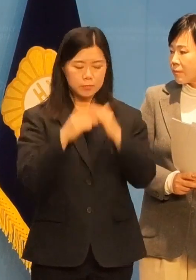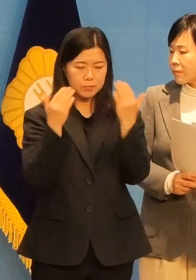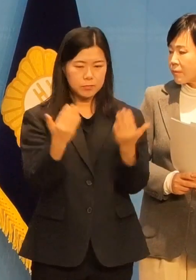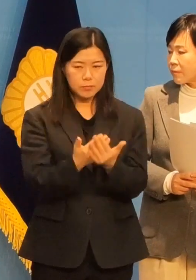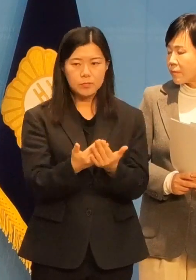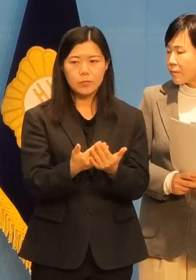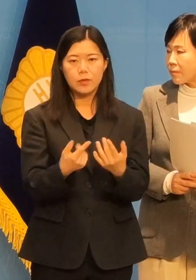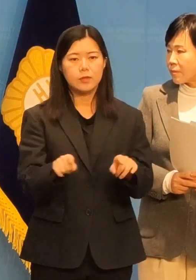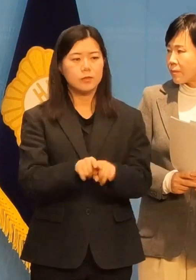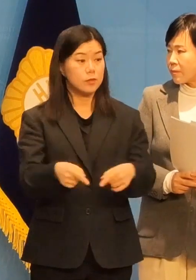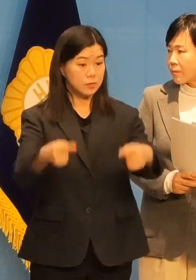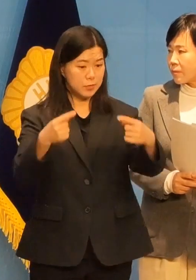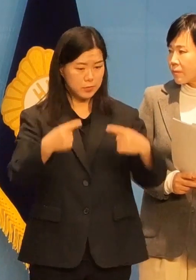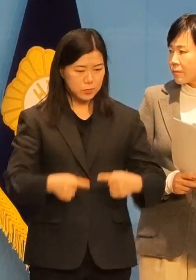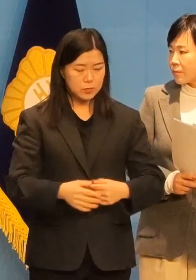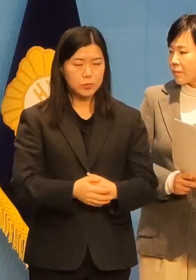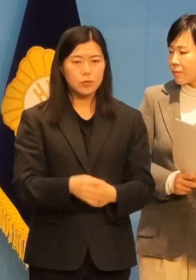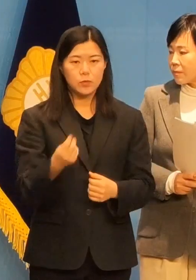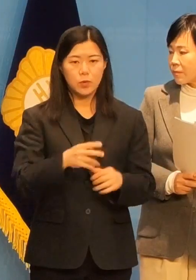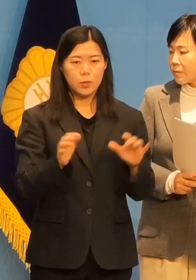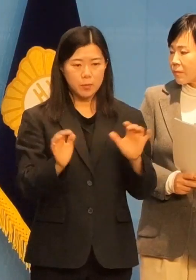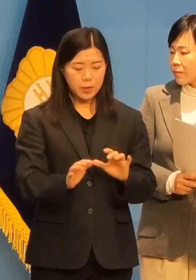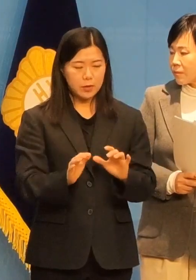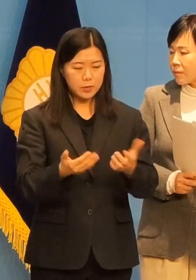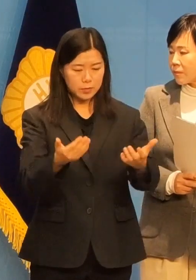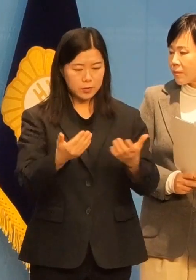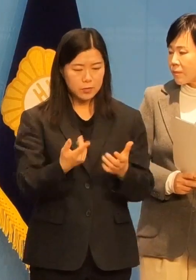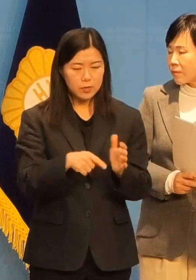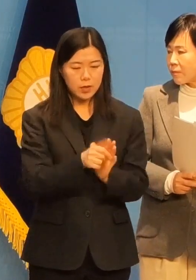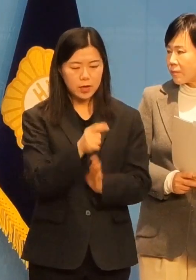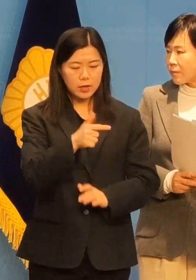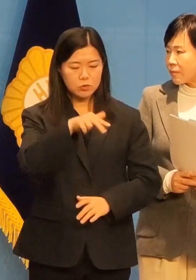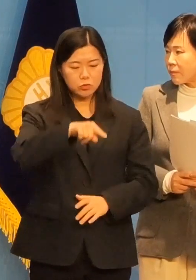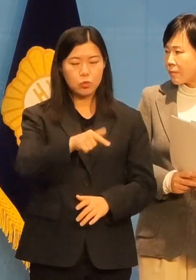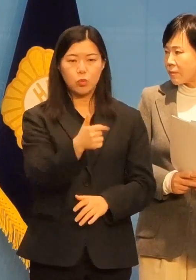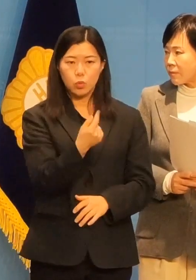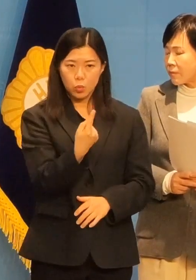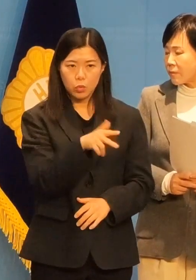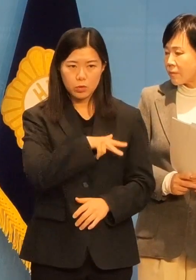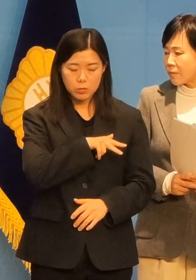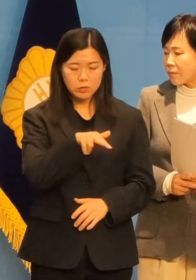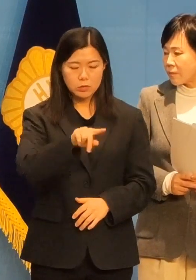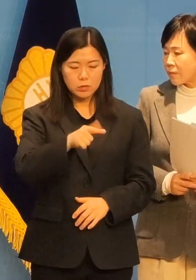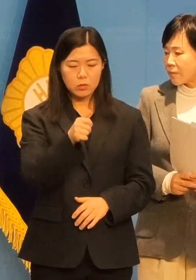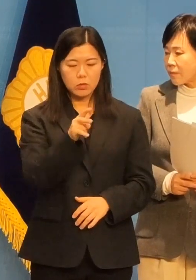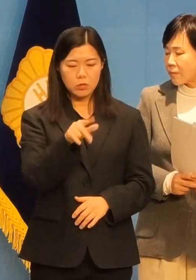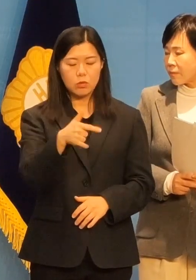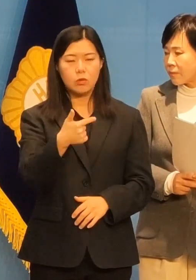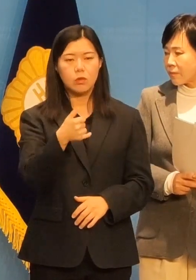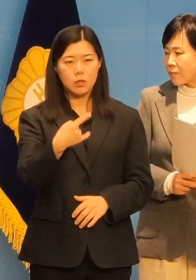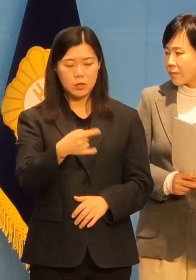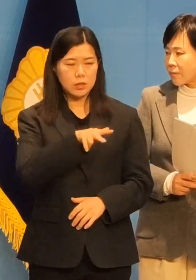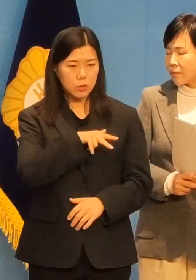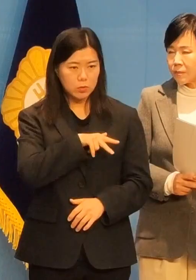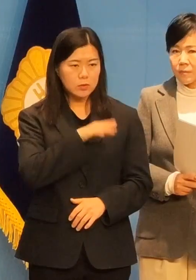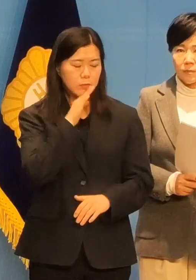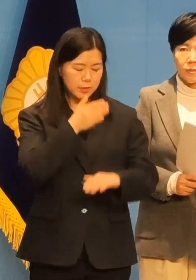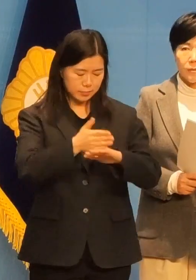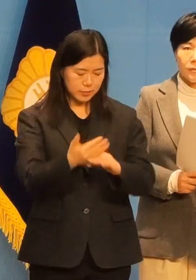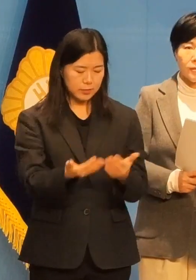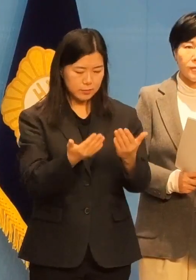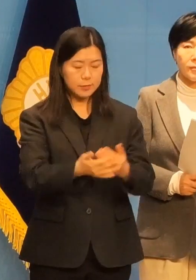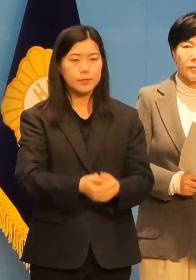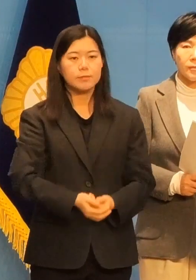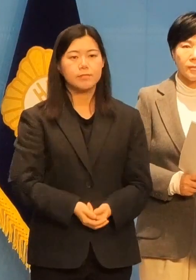자리를 같이 하시고 또 이 자리를 마련해 주신 한준호 의원님 그리고 전현희 의원님께 각별한 감사의 말씀을